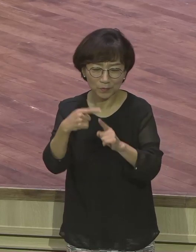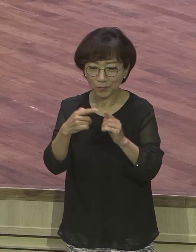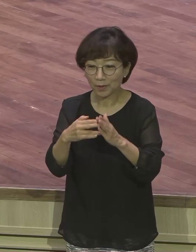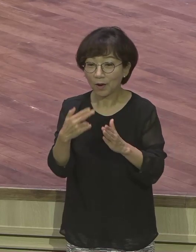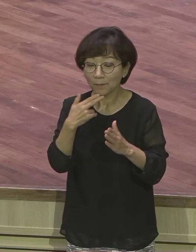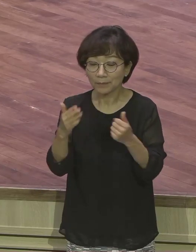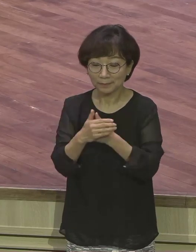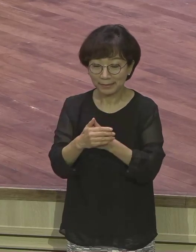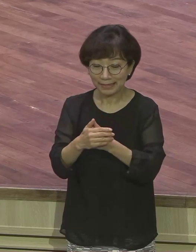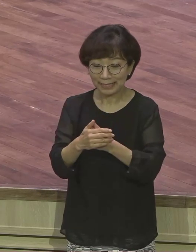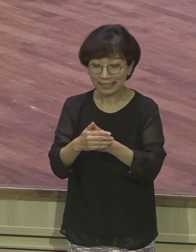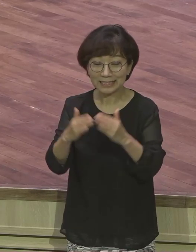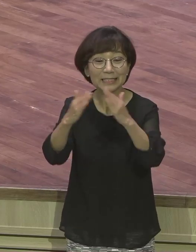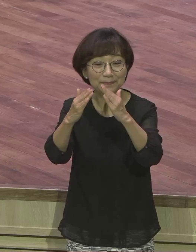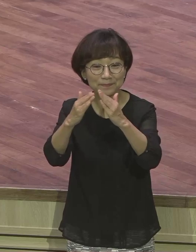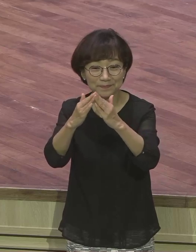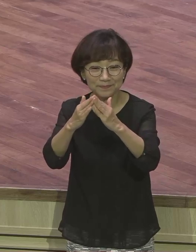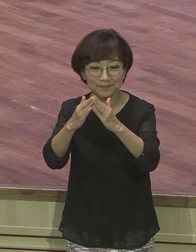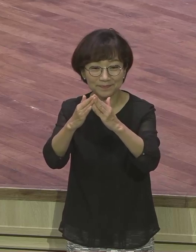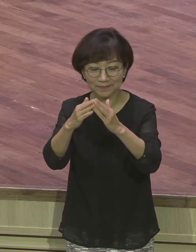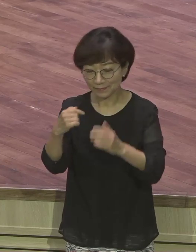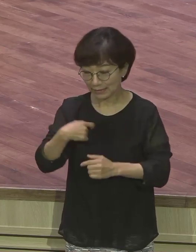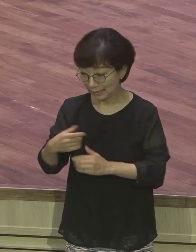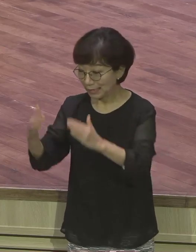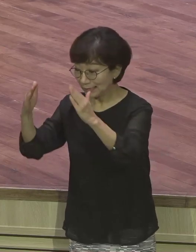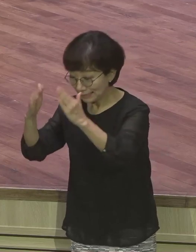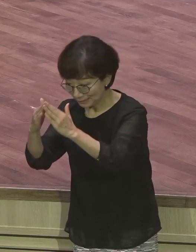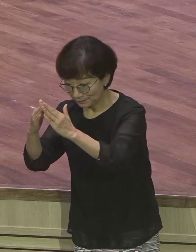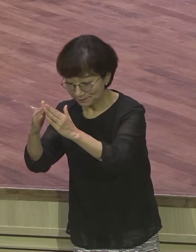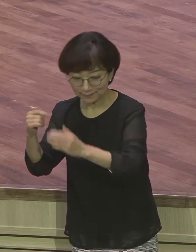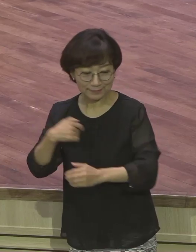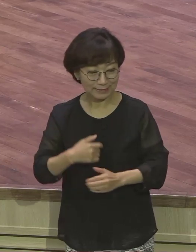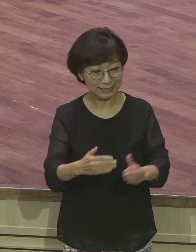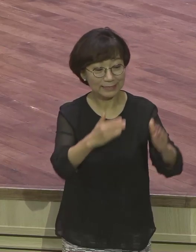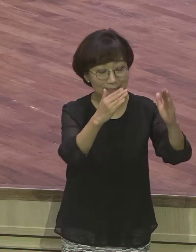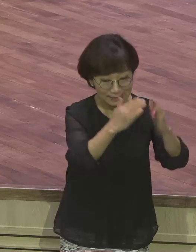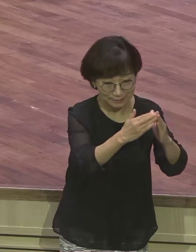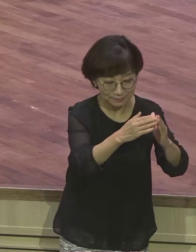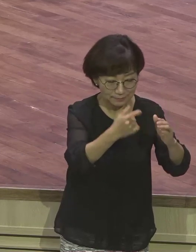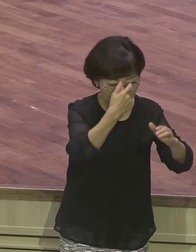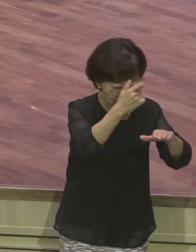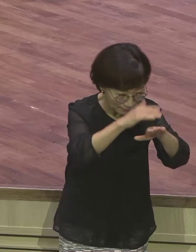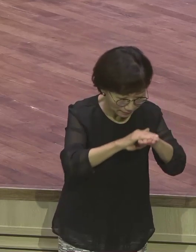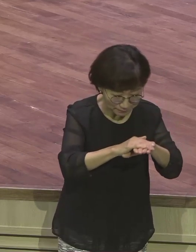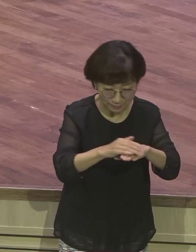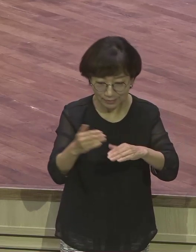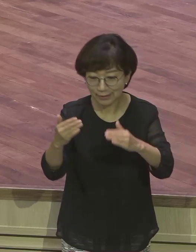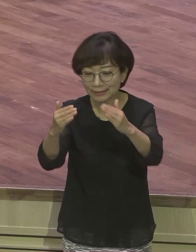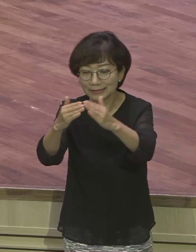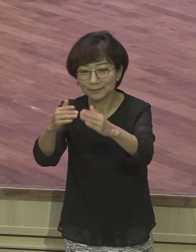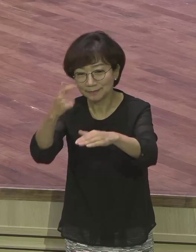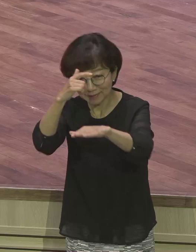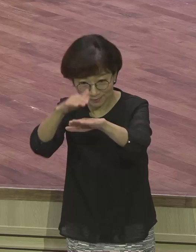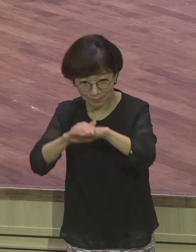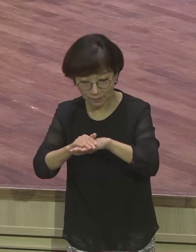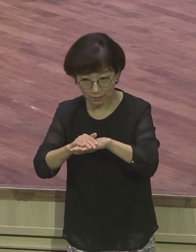가정교회 전부 집집마다 미션홈 전략을 했거든요. 왜냐고 핍박하지 잡아서 죽이죠. 우득이 예비를 못 때려요. 그러니까